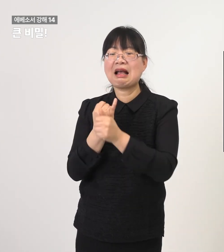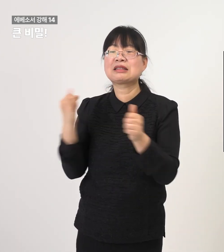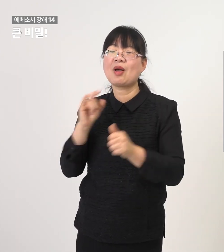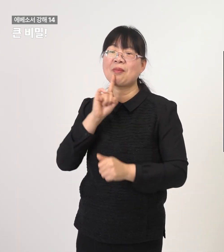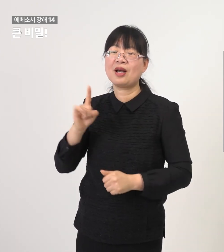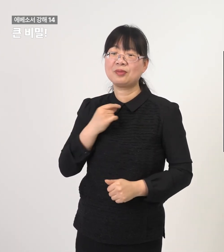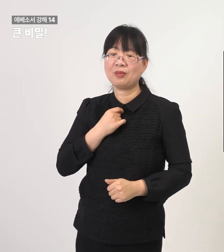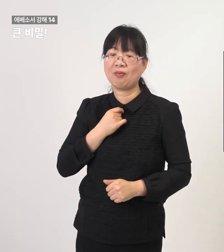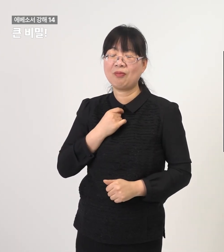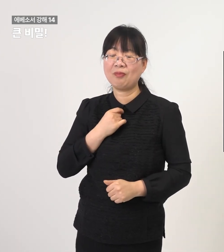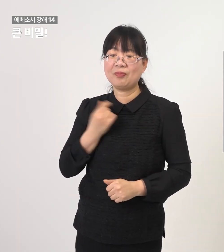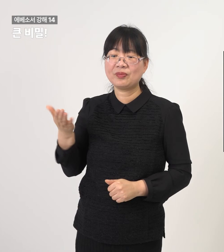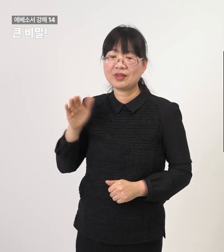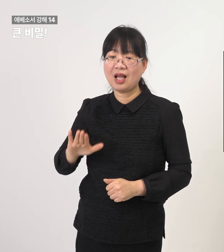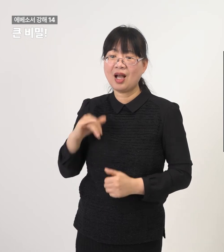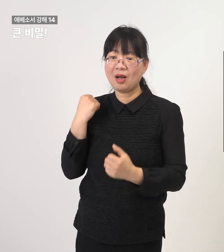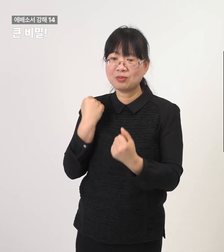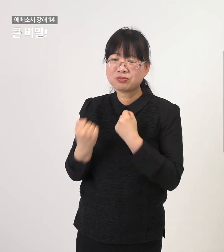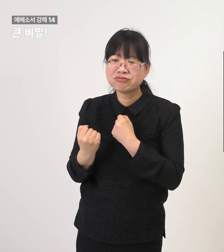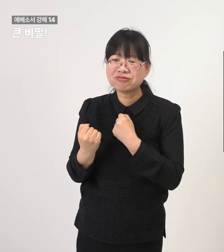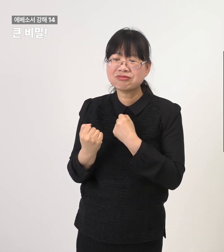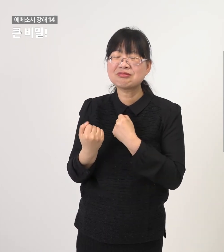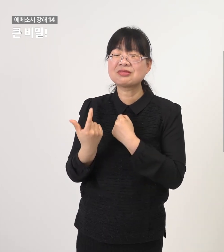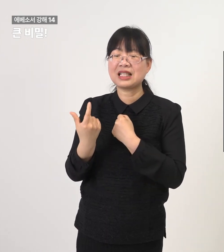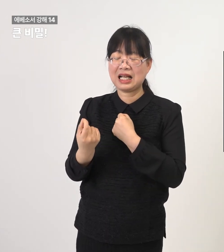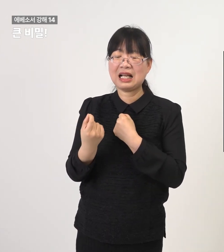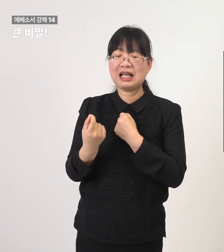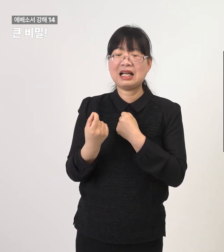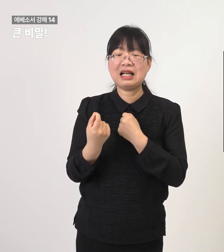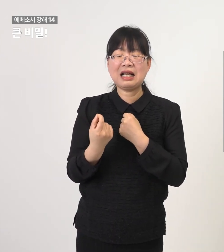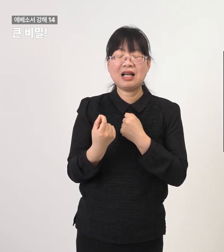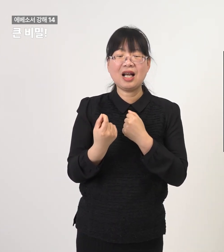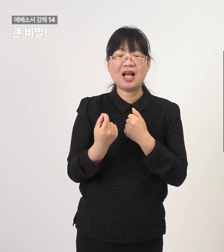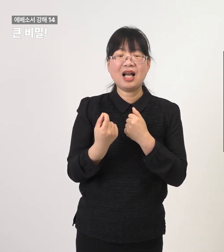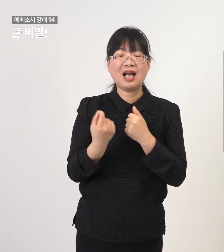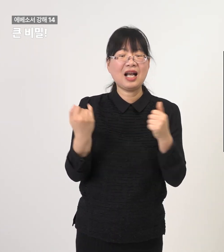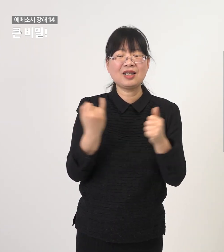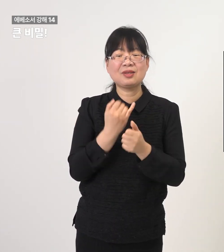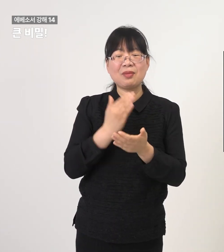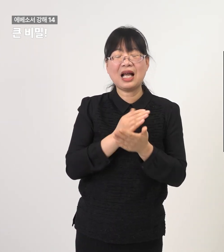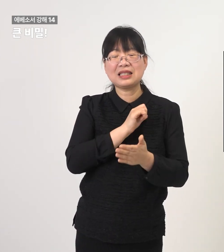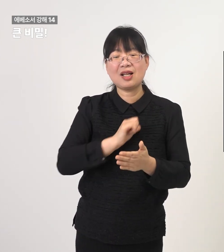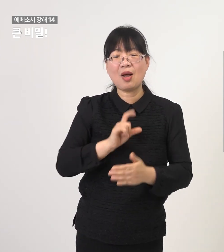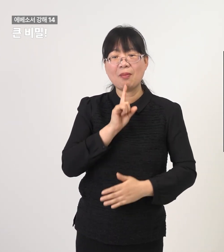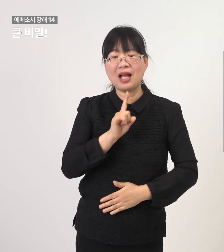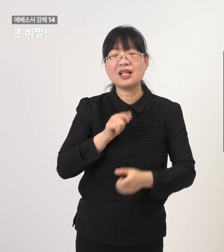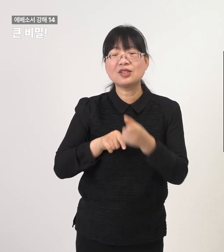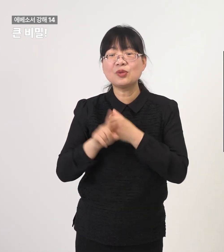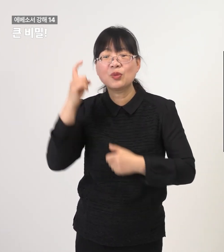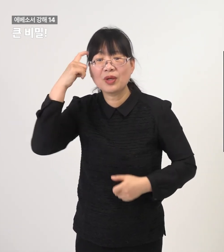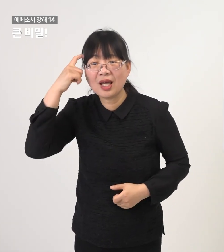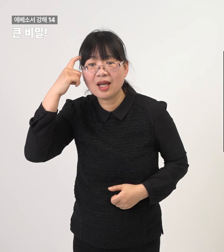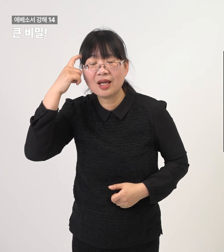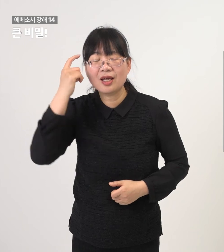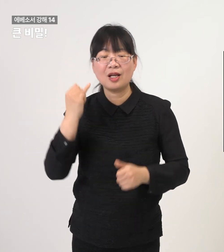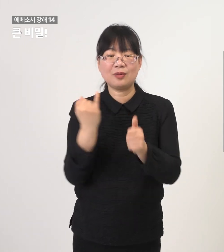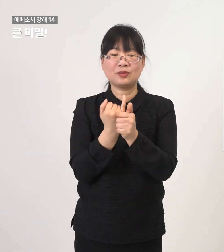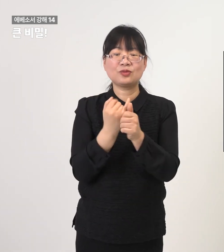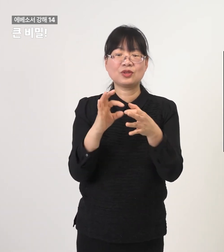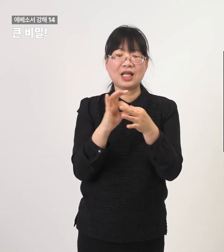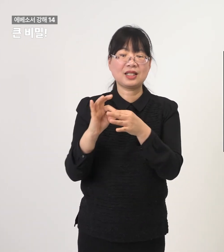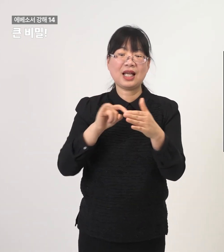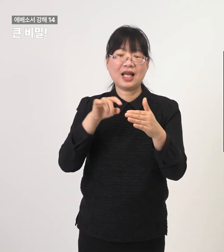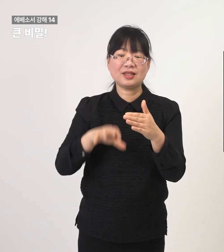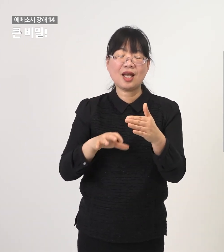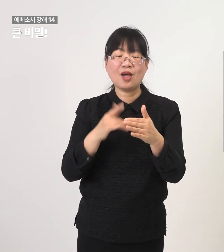그런데 그럼에도 불구하고 이런 얘기를 할 수밖에 없는 것은 이 부부관계